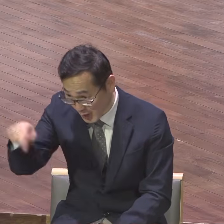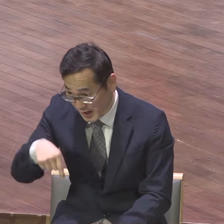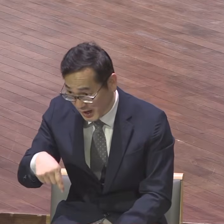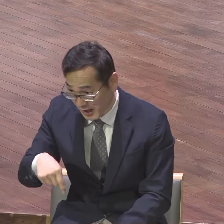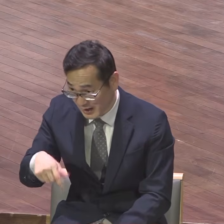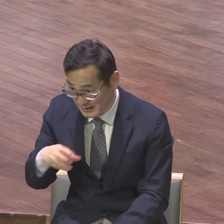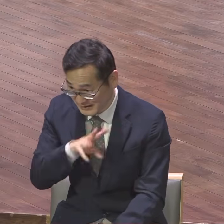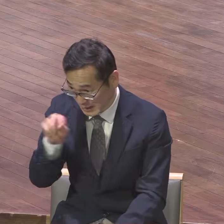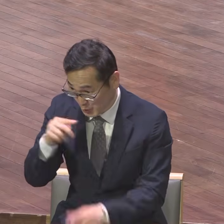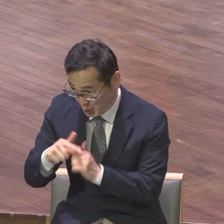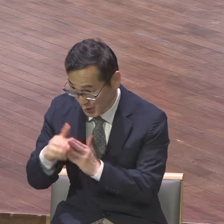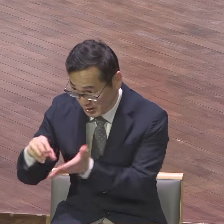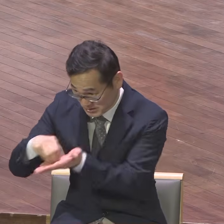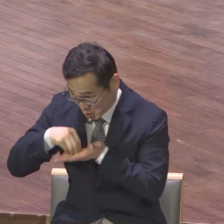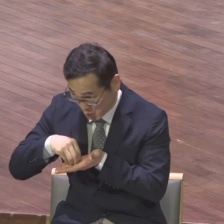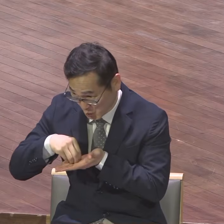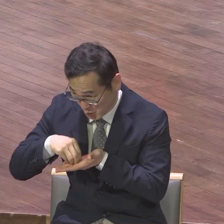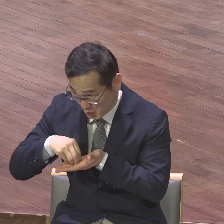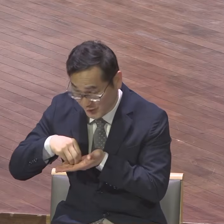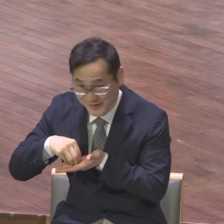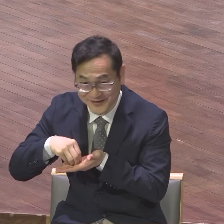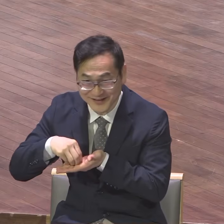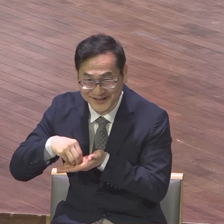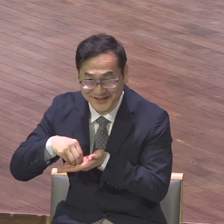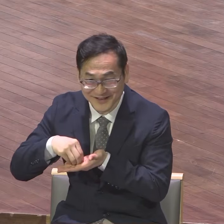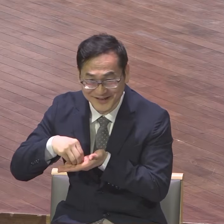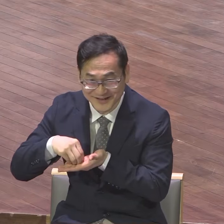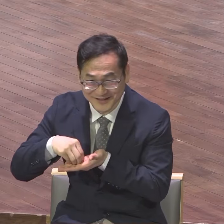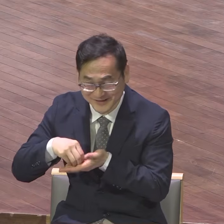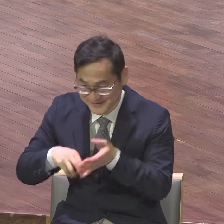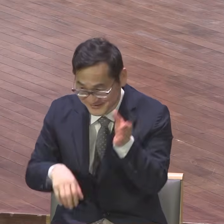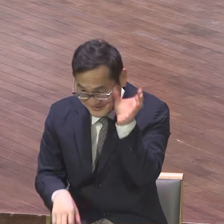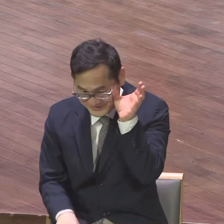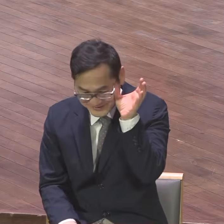그럼 지금부터 더 빡세게 기대해 줄 낀데.